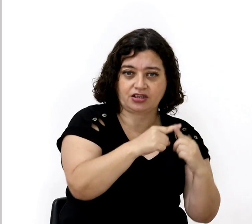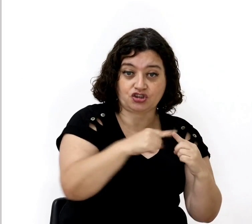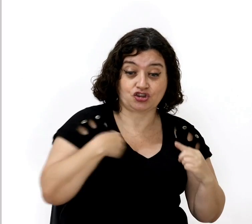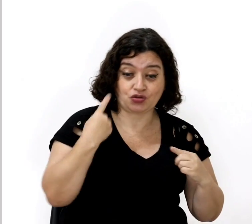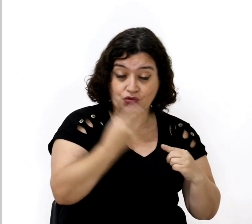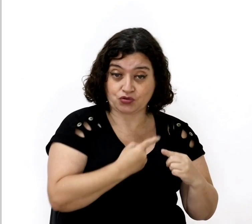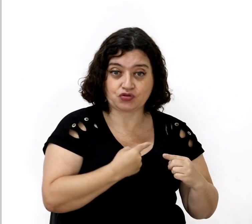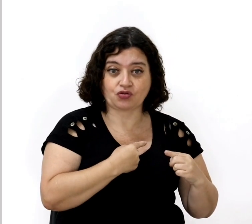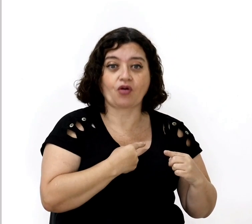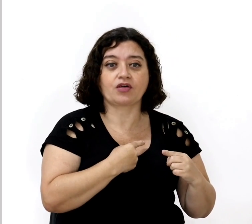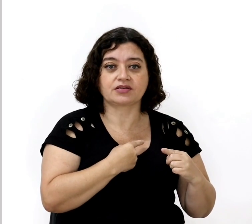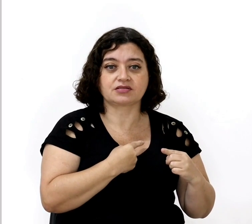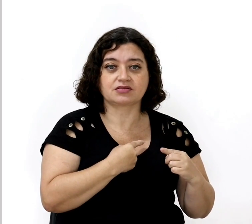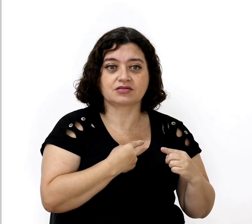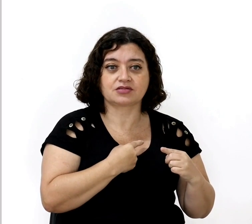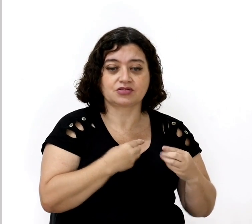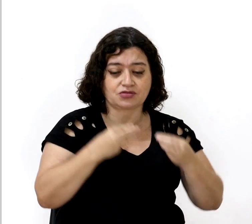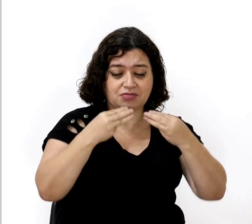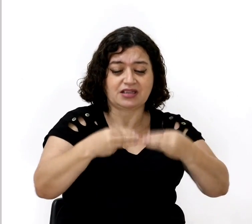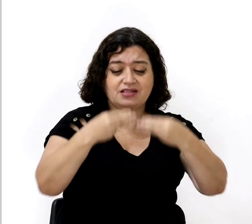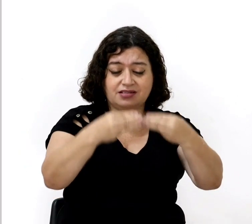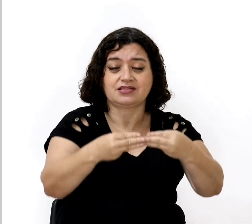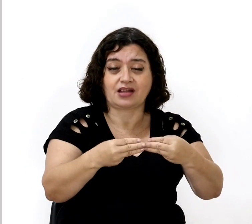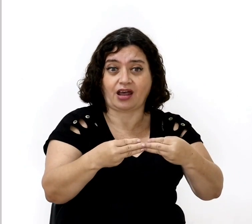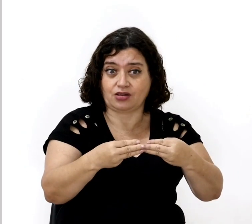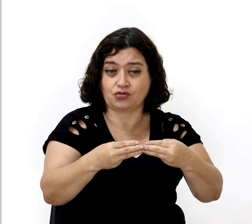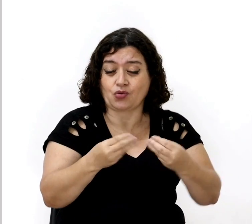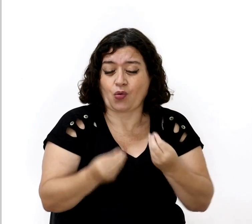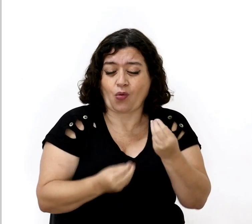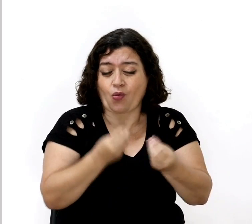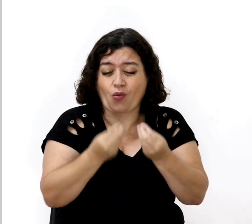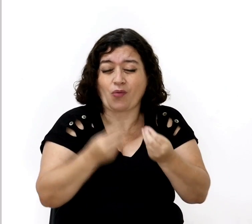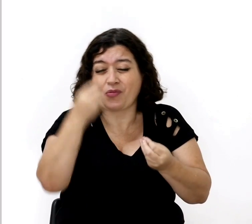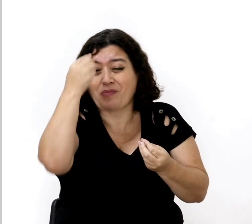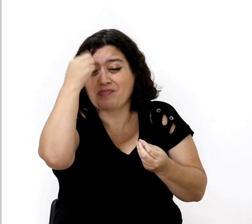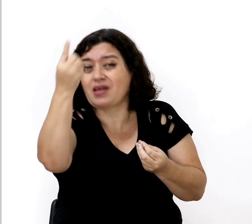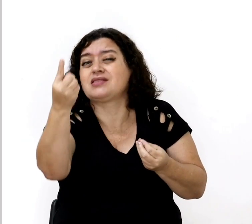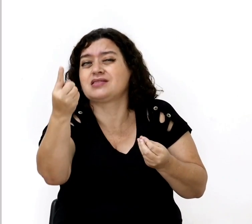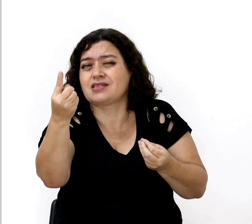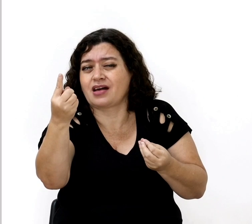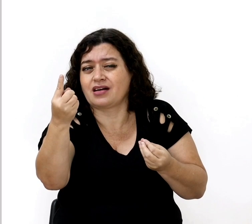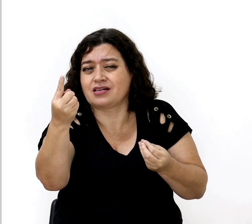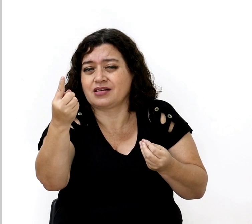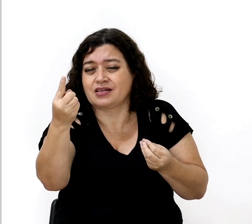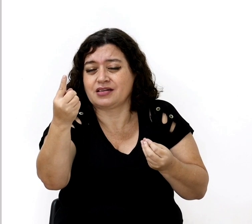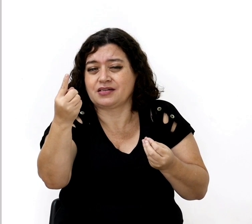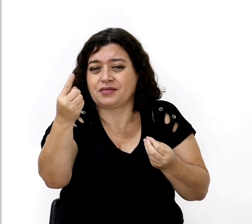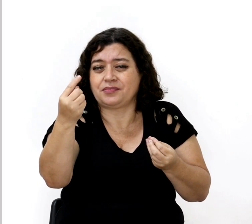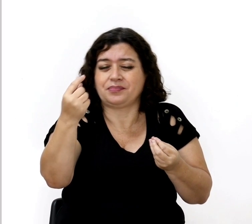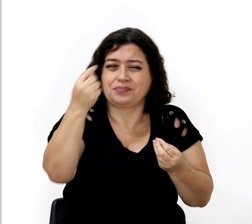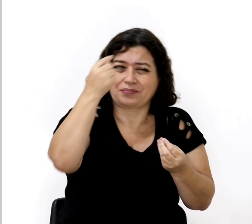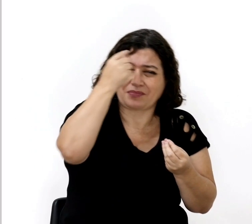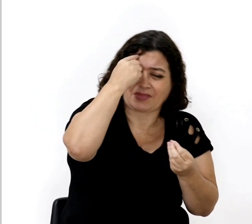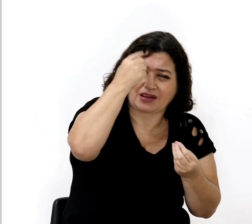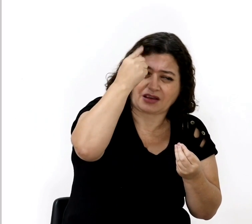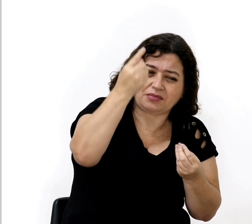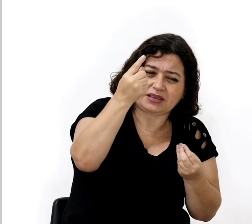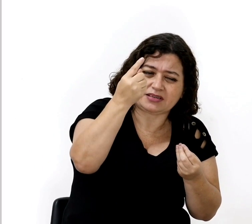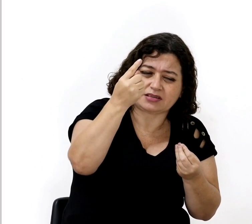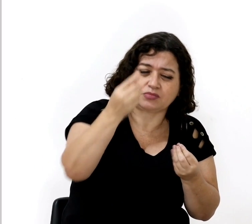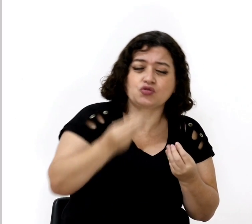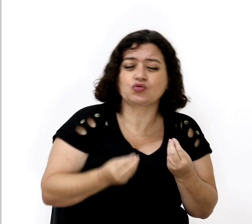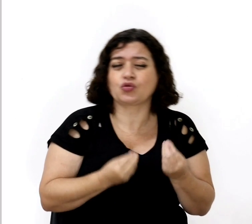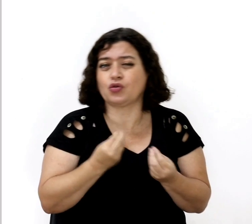pensar os nossos ministérios. Como que a gente pensa os nossos ministérios? Né? Todas as situações. A gente pensa em